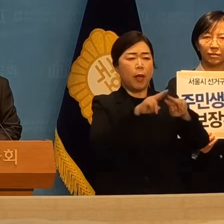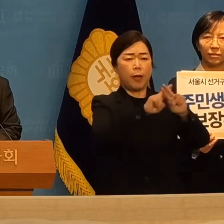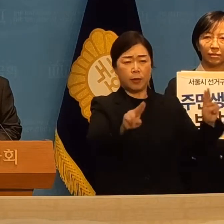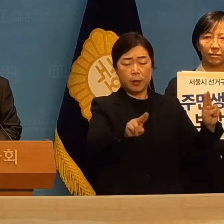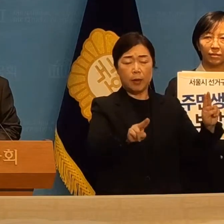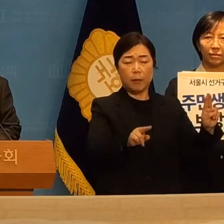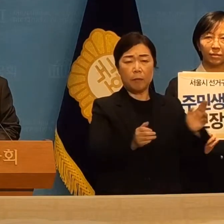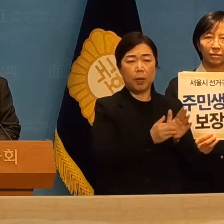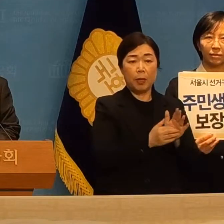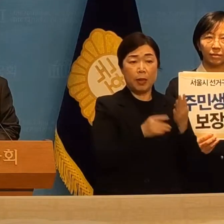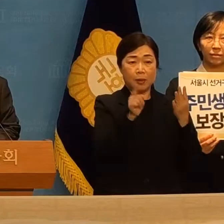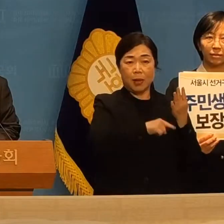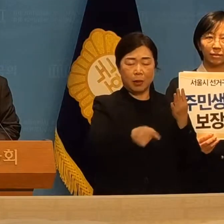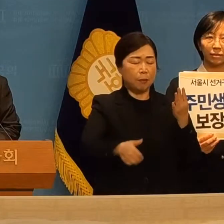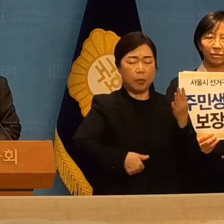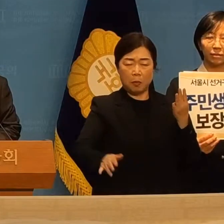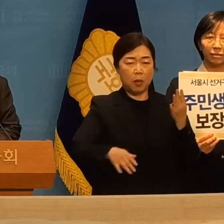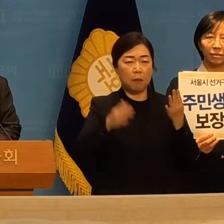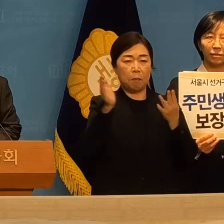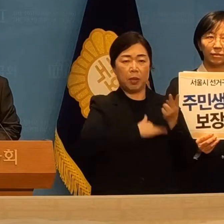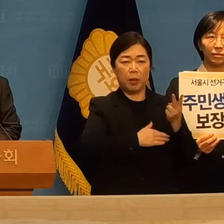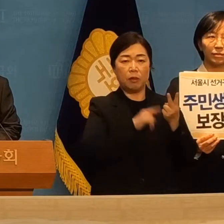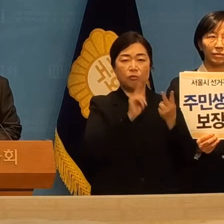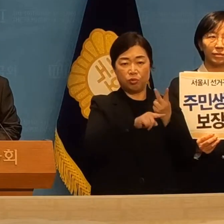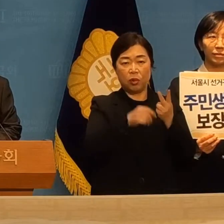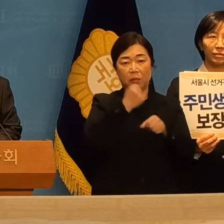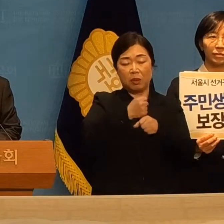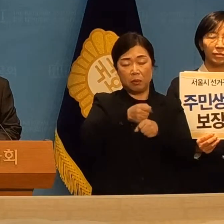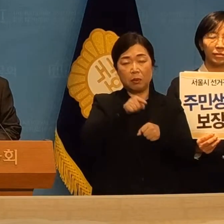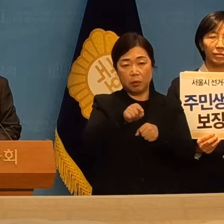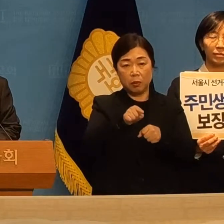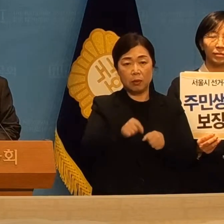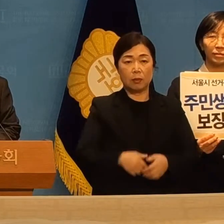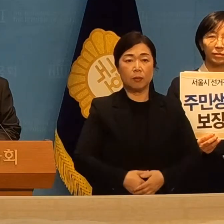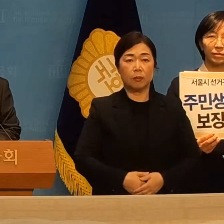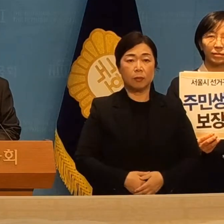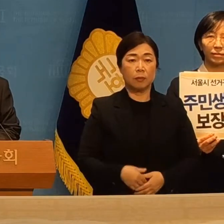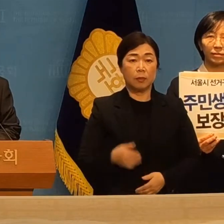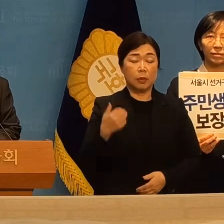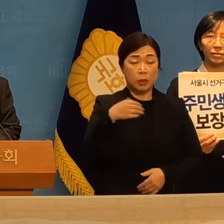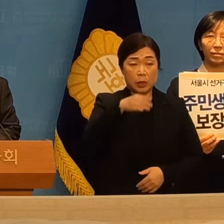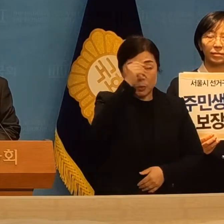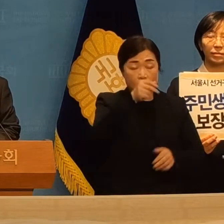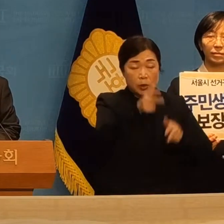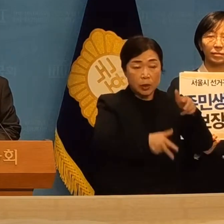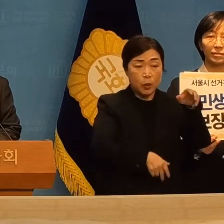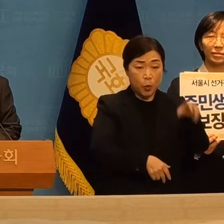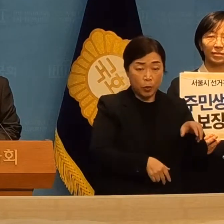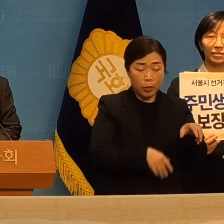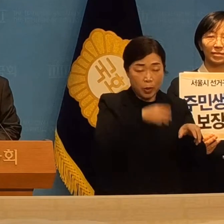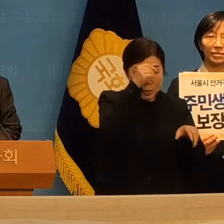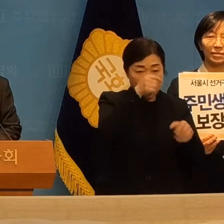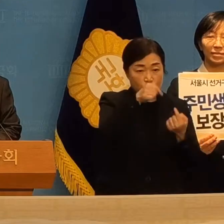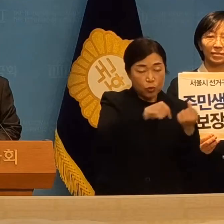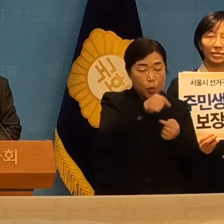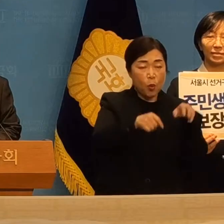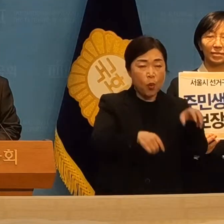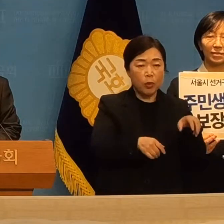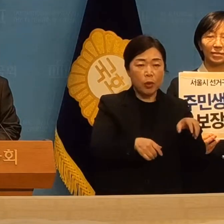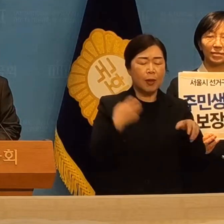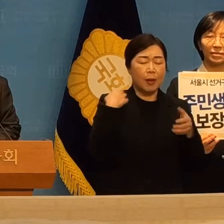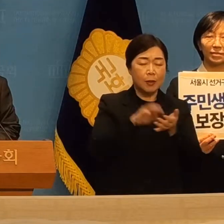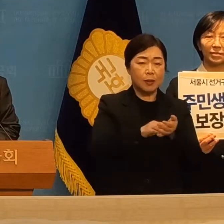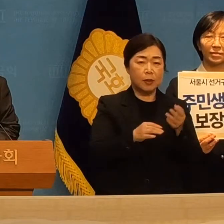이유만을 앞세운 결정이며 시범 지역을 원점으로 되돌리는 후퇴적인 조치입니다. 더불어 지방의회